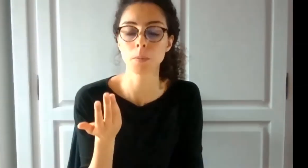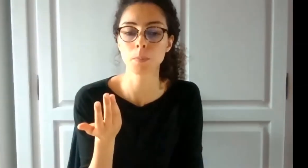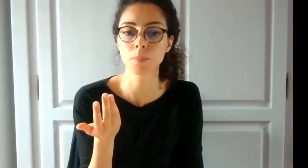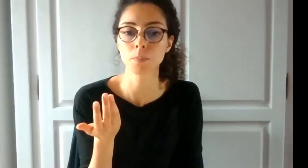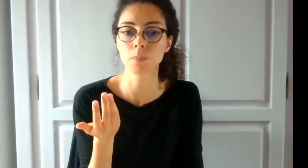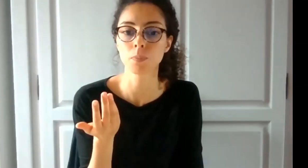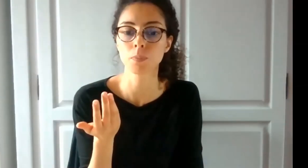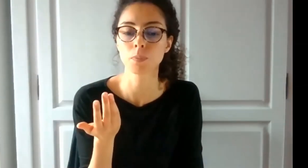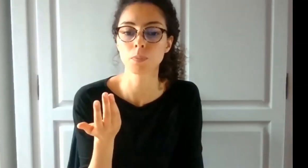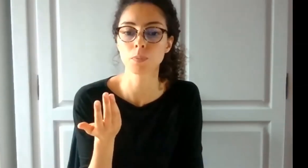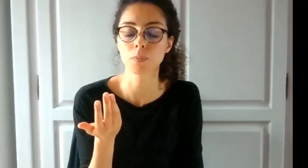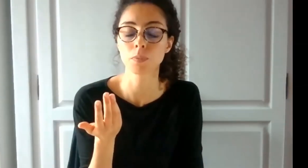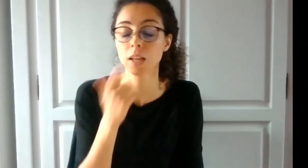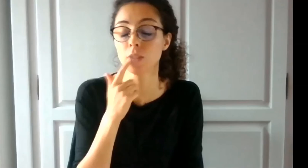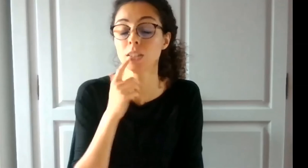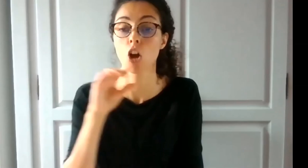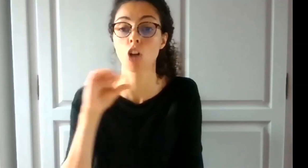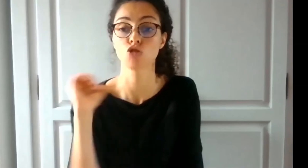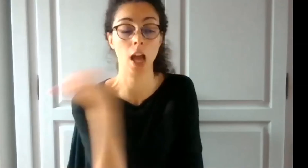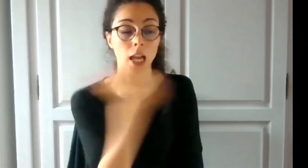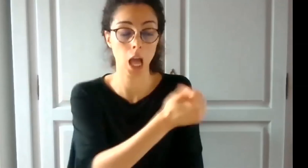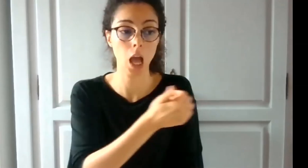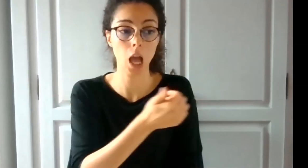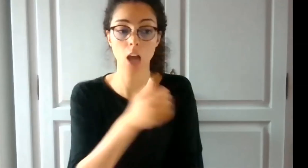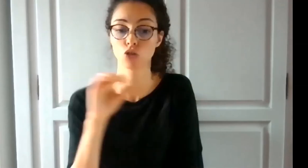chacune d'entre nous à